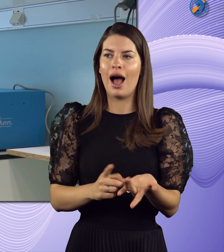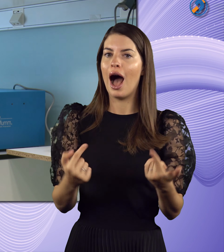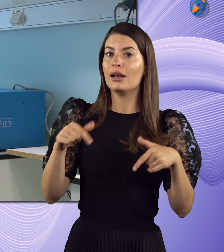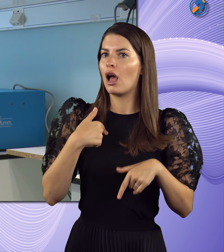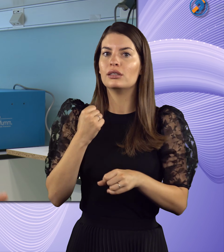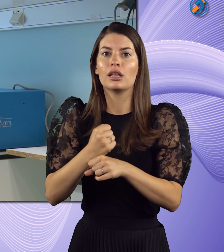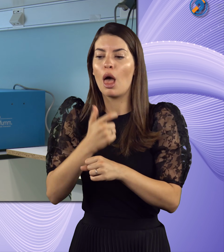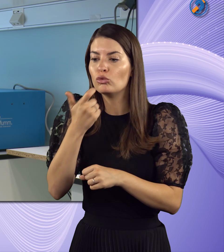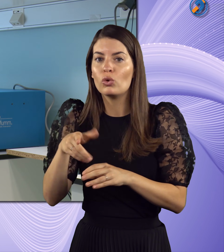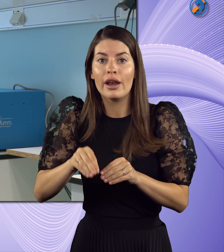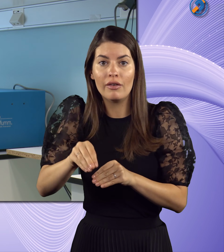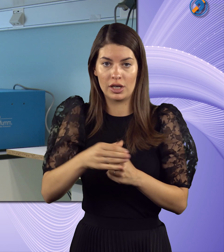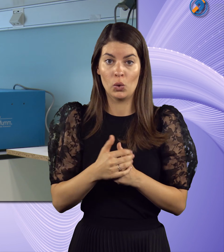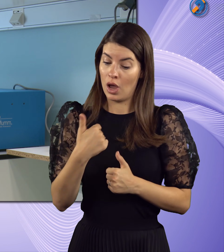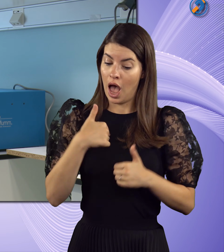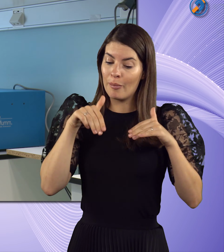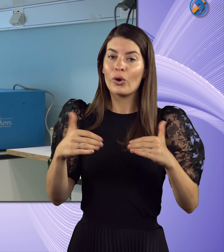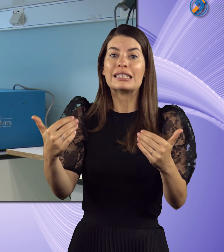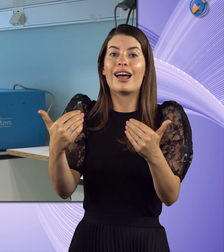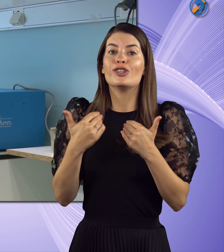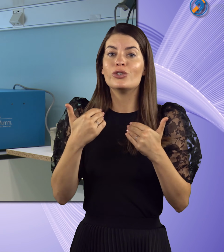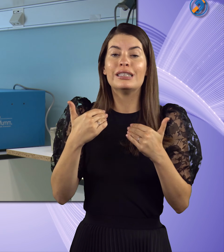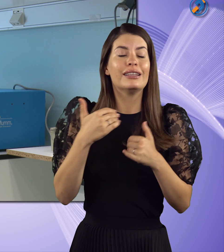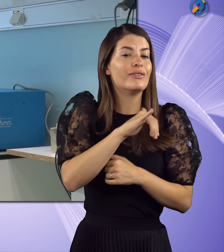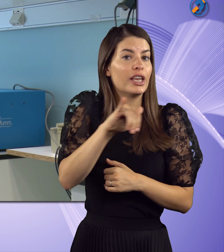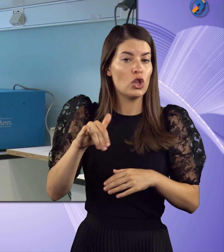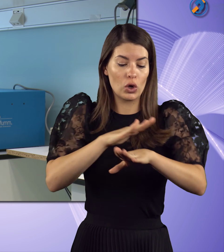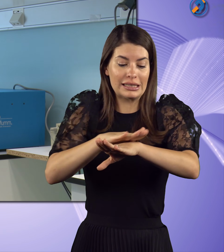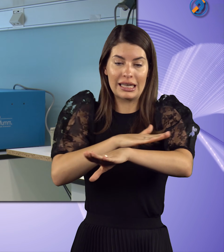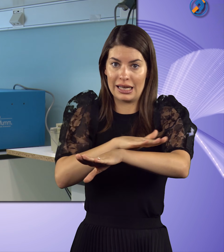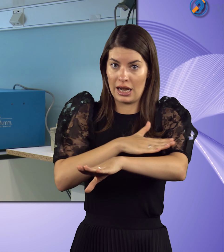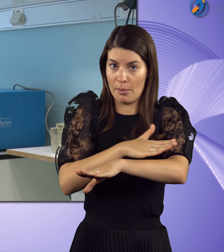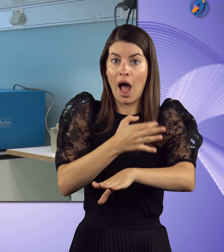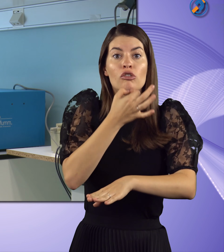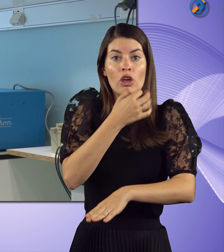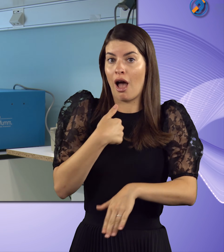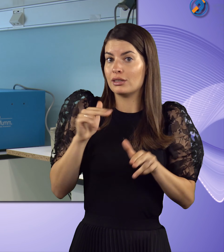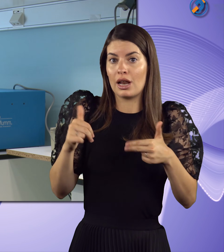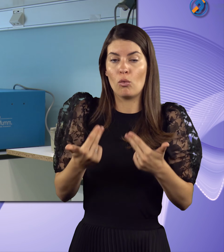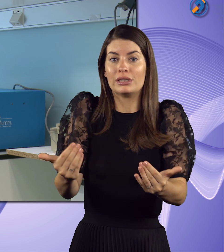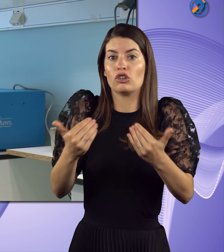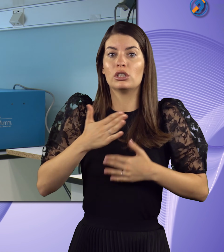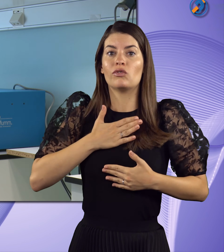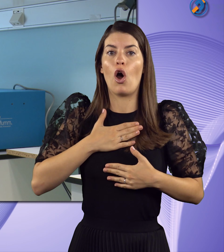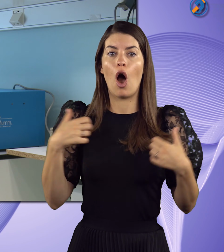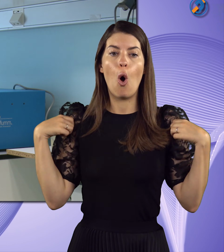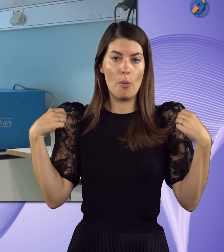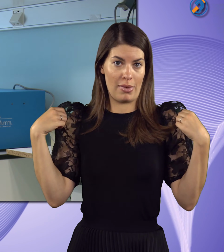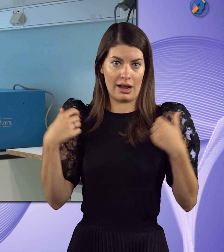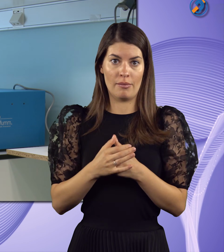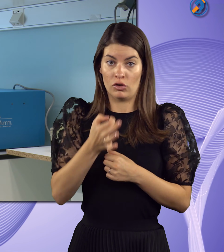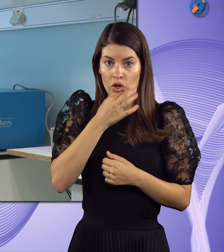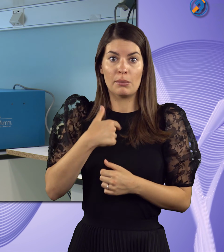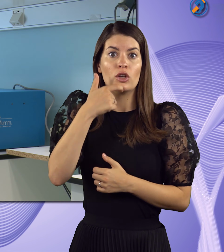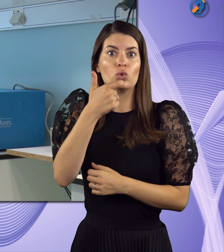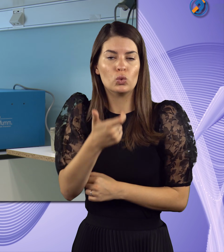ražniče, ali delate na vrtu. Zaščititi se je treba pravzaprav vedno s kremo, kadar se ne moremo zaščititi z obleko. Če